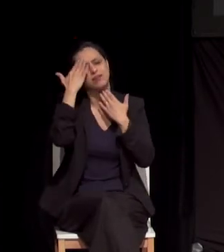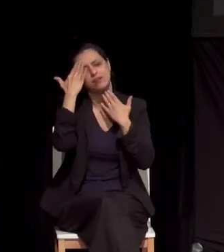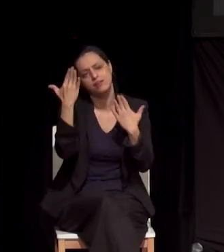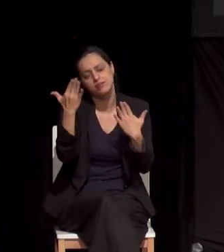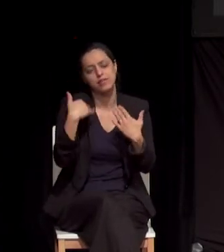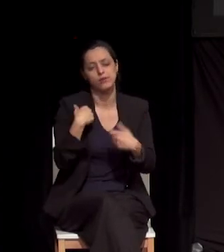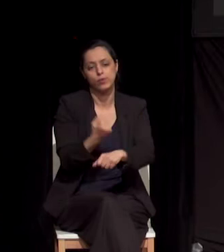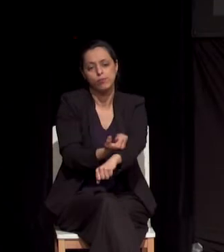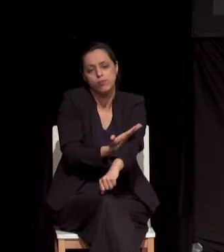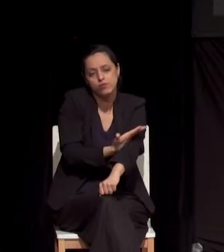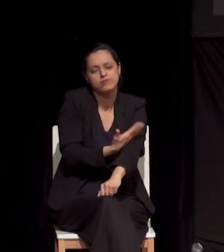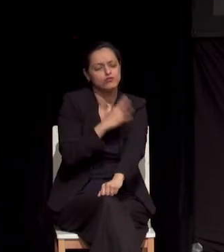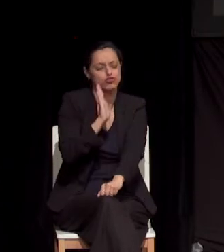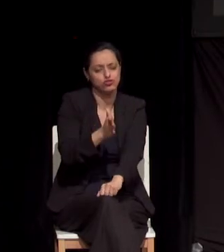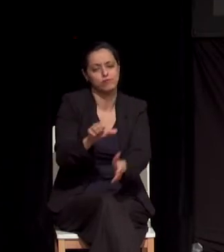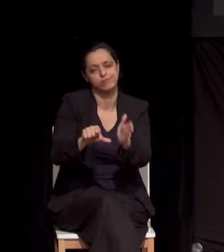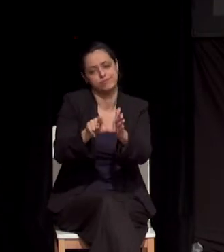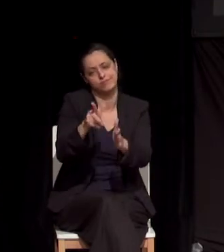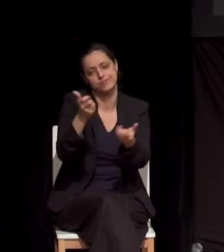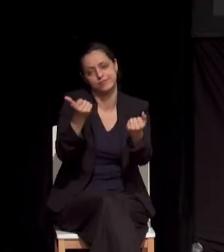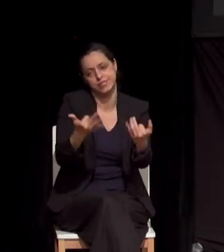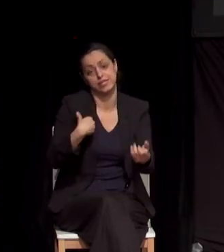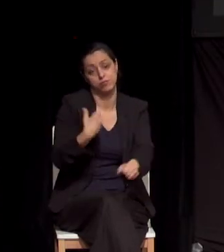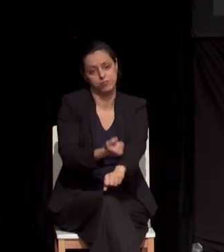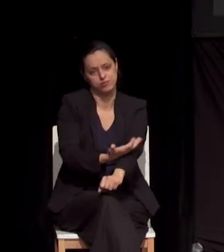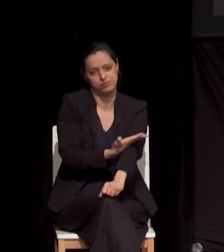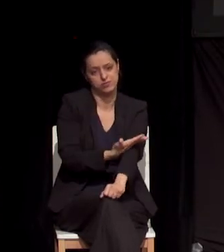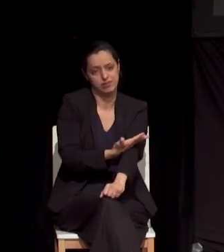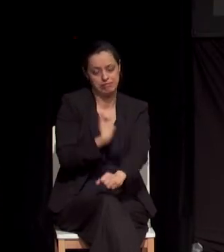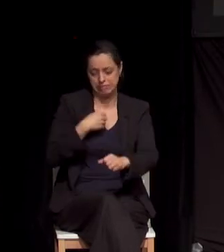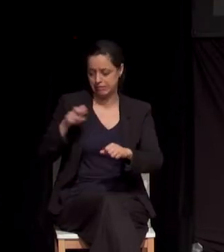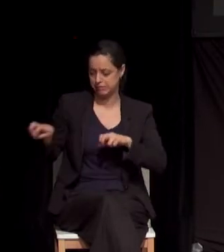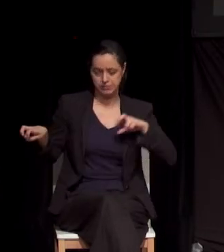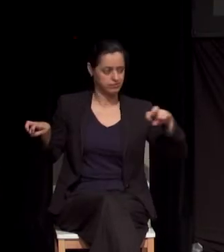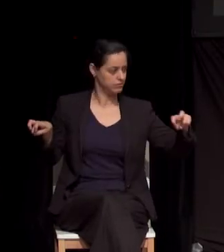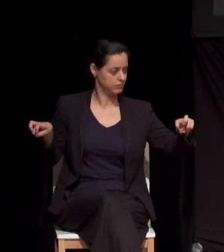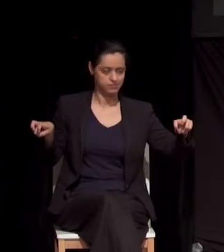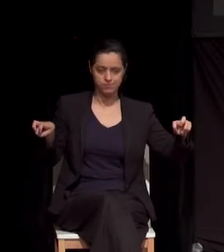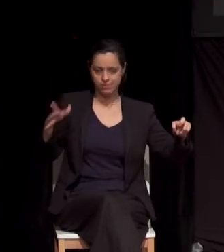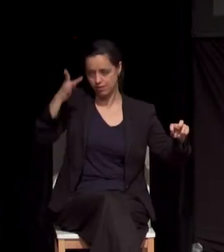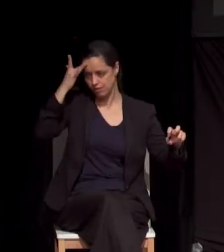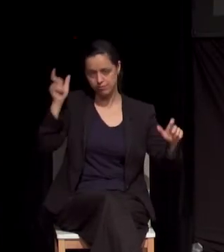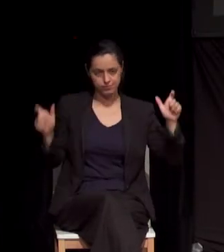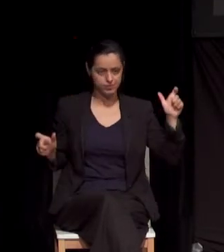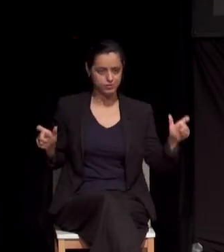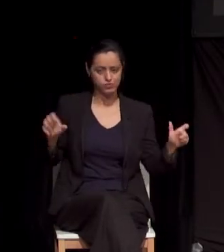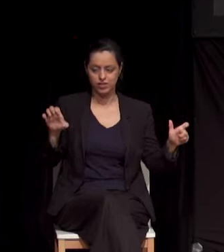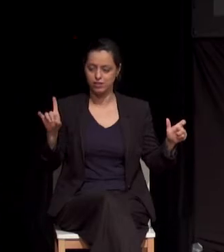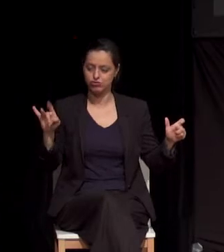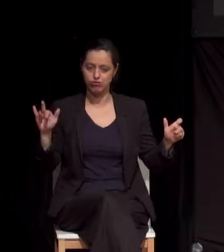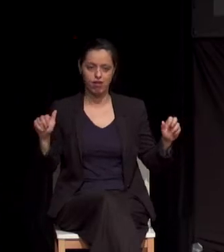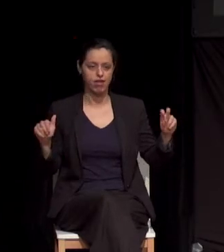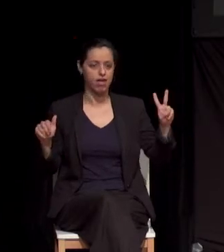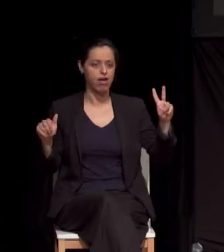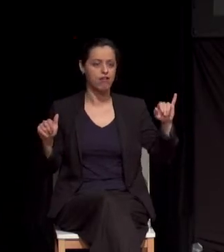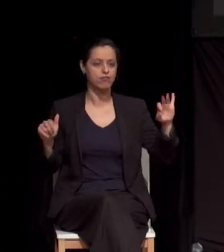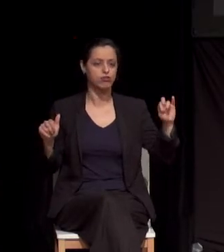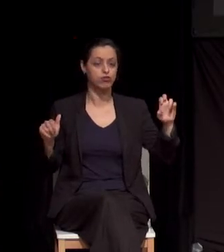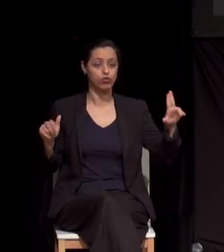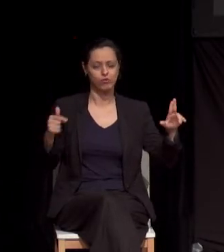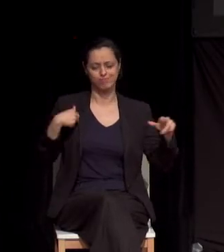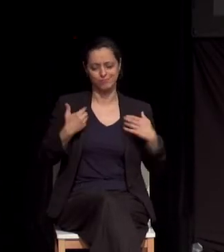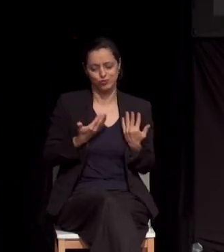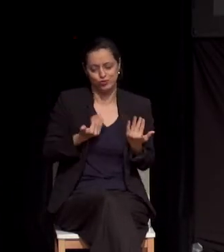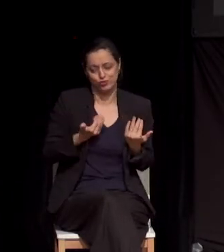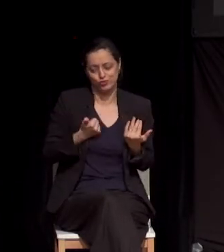fiquei muito emocionada, já falei várias vezes. É muito bom estar numa mesa com a Edneia e com o Vitor. Eu me sinto muito jovem